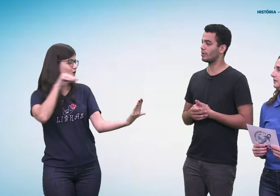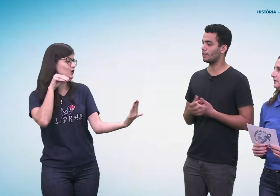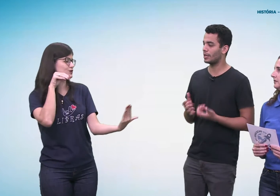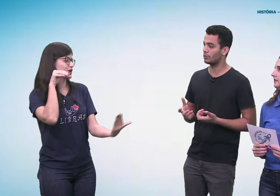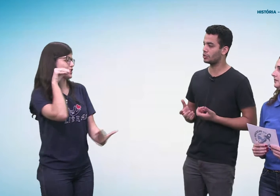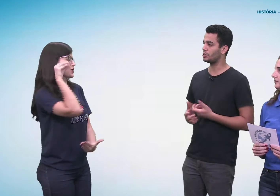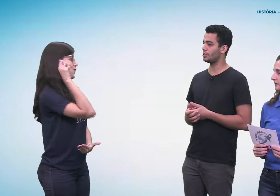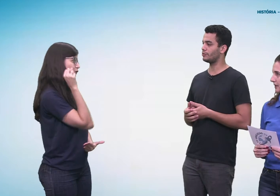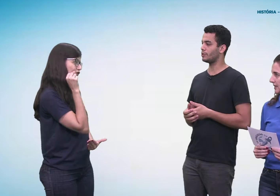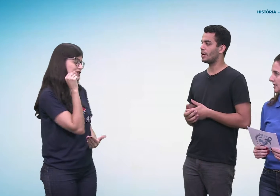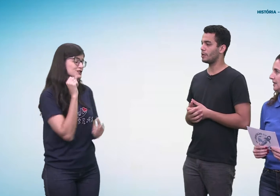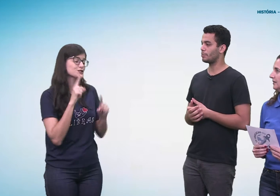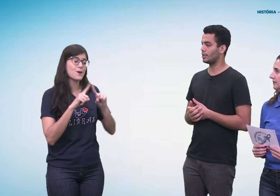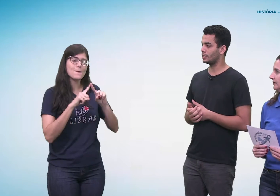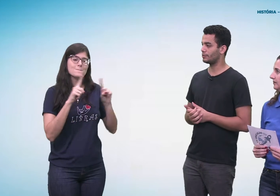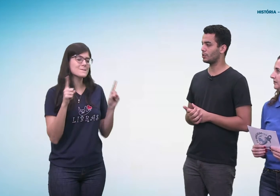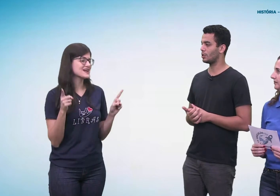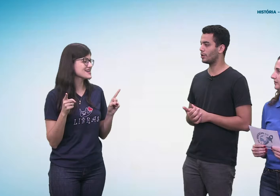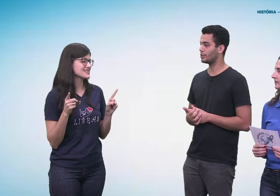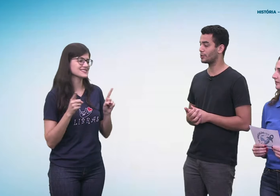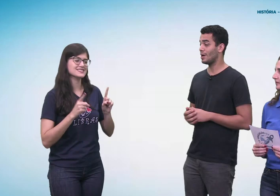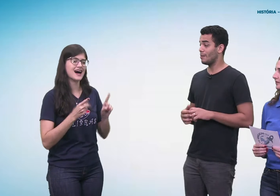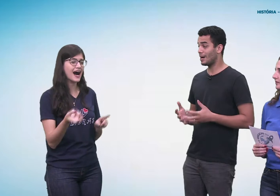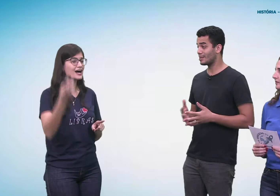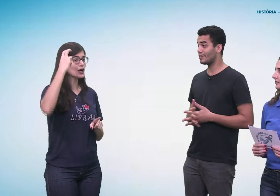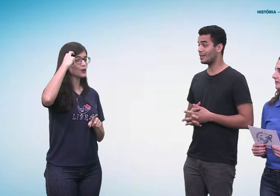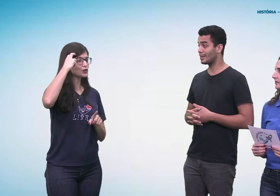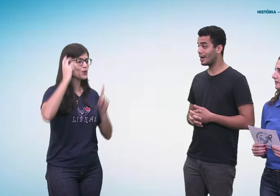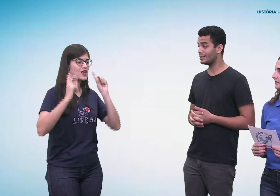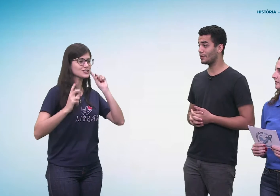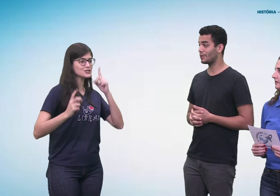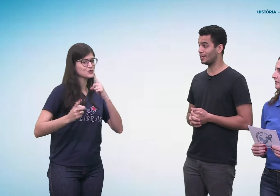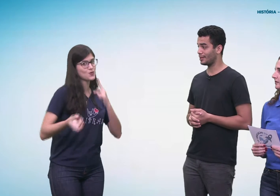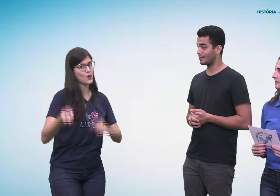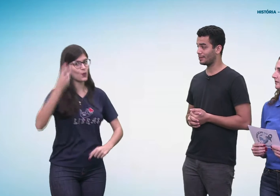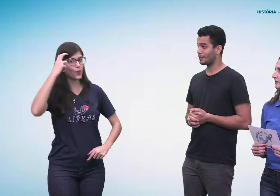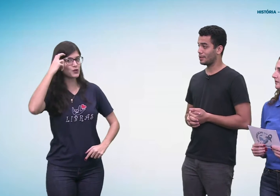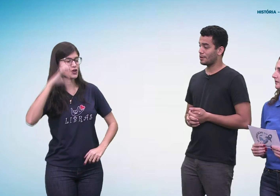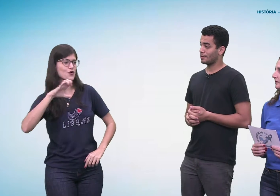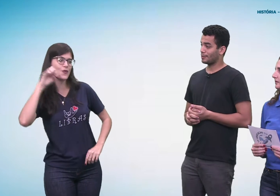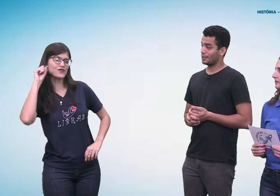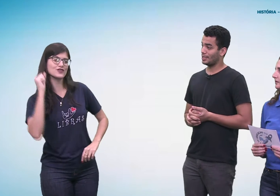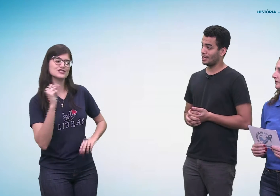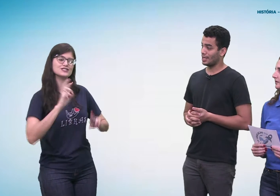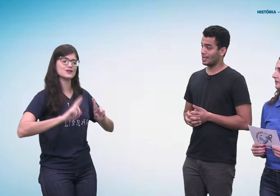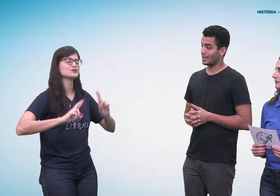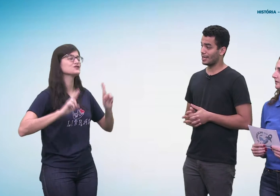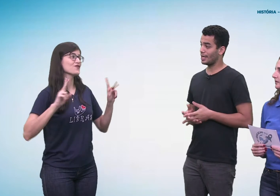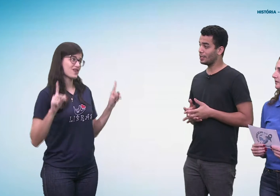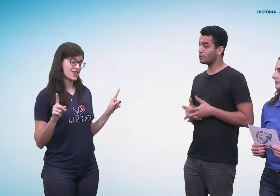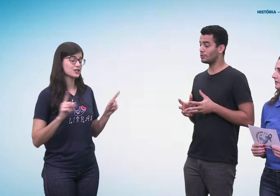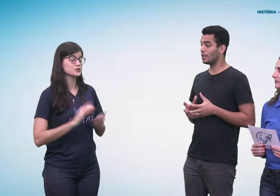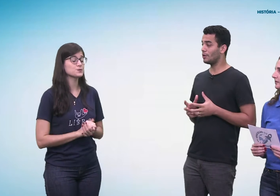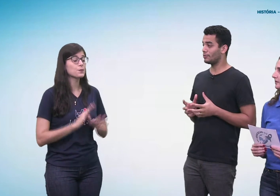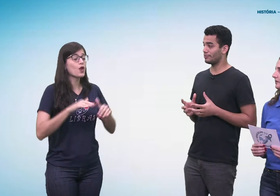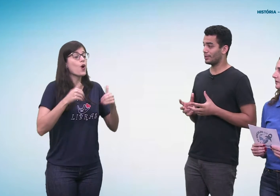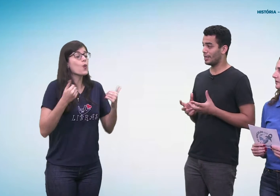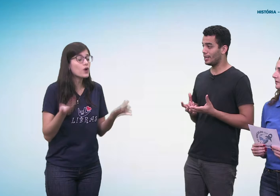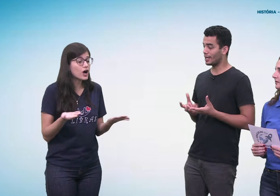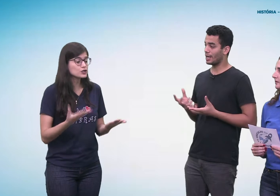aparelho auditivo, implante fonológico, mas a verdade é o quê? Que, querendo ou não, ele acaba